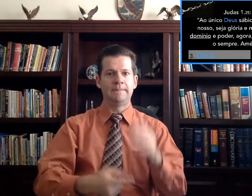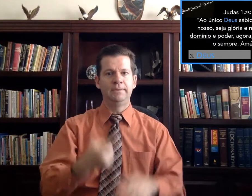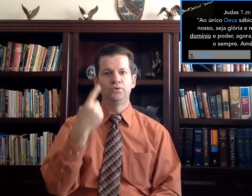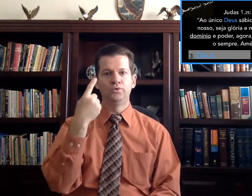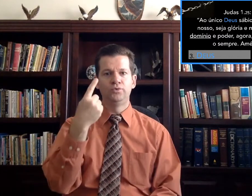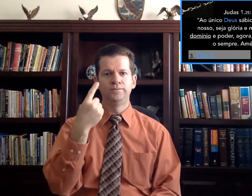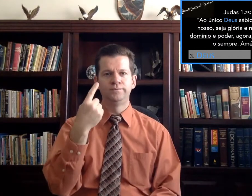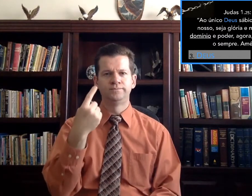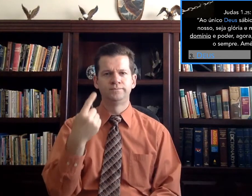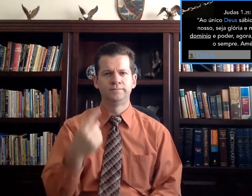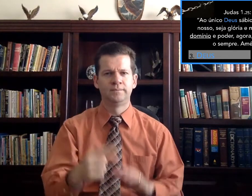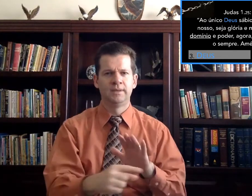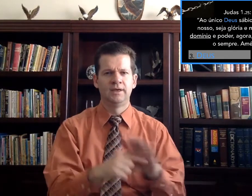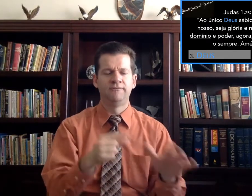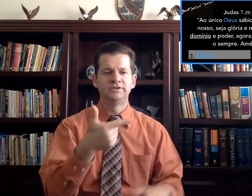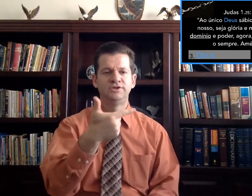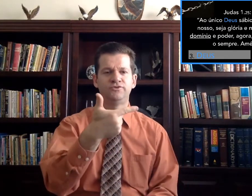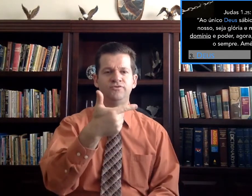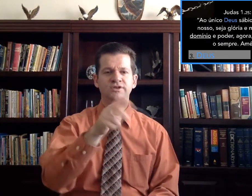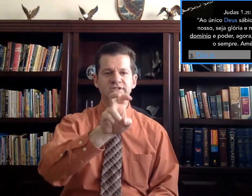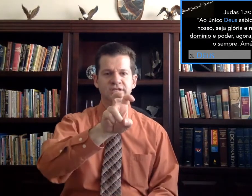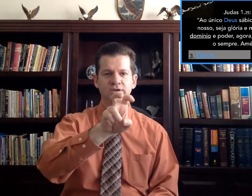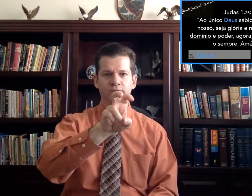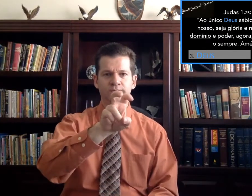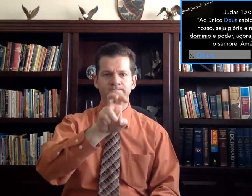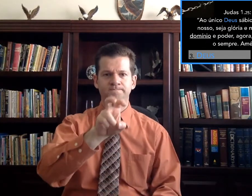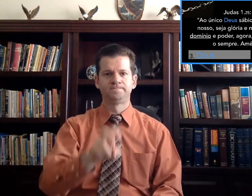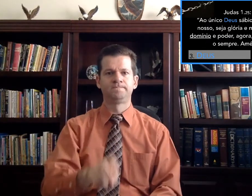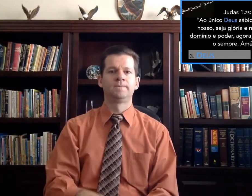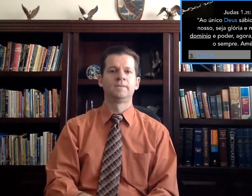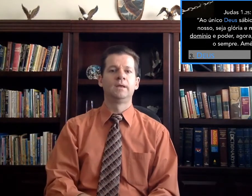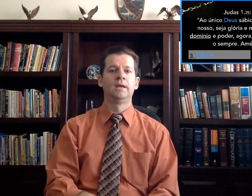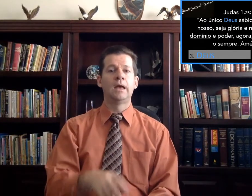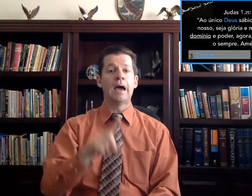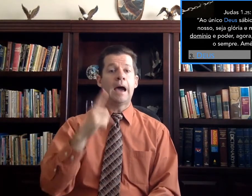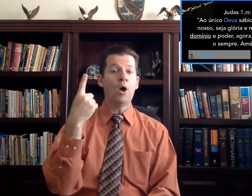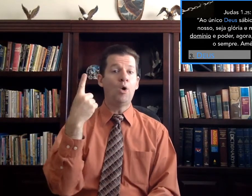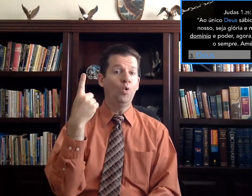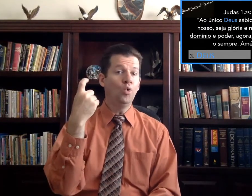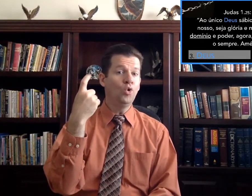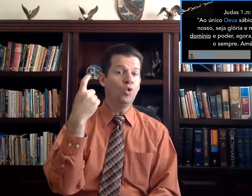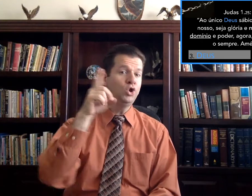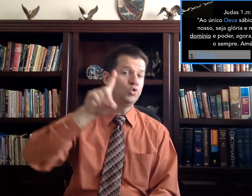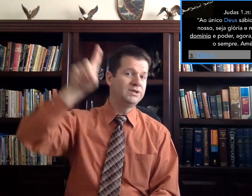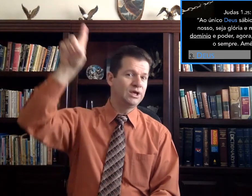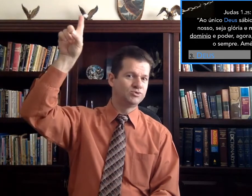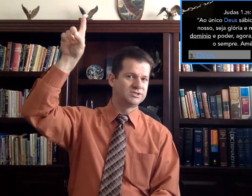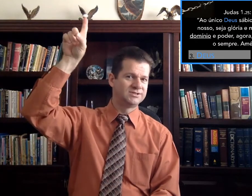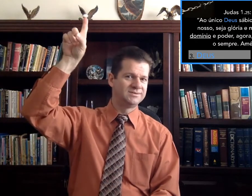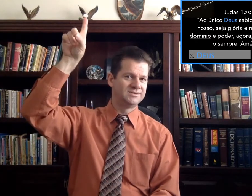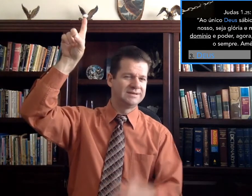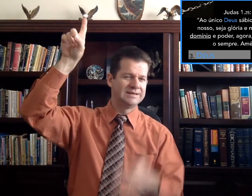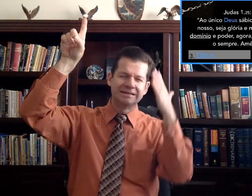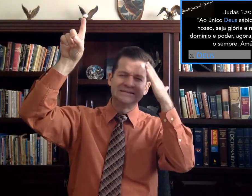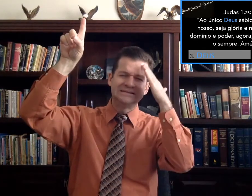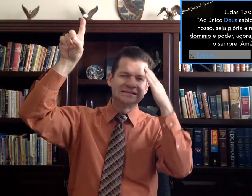capítulo 1, versículo 25. Ao único Deus,